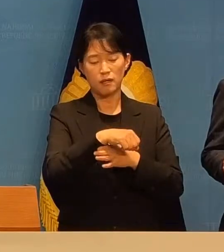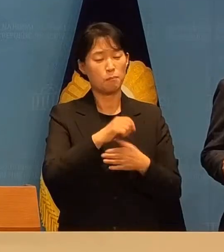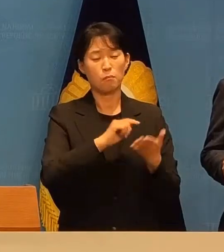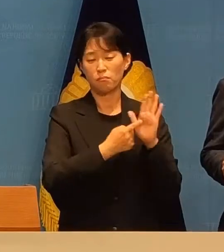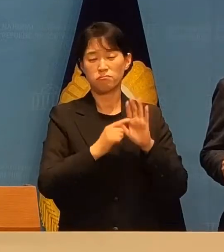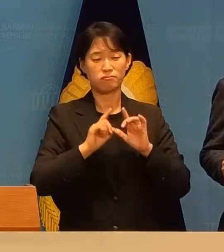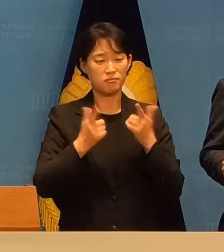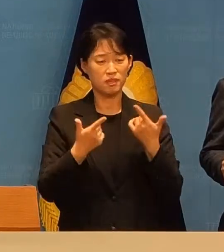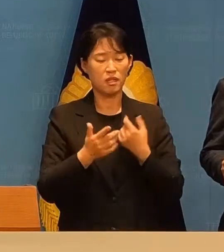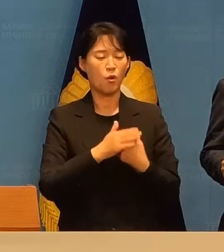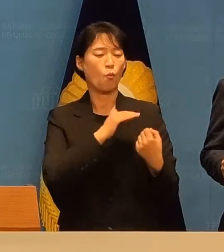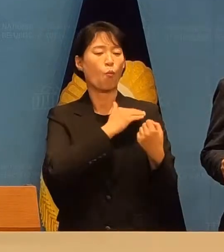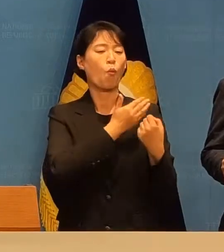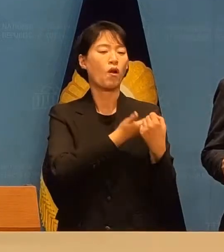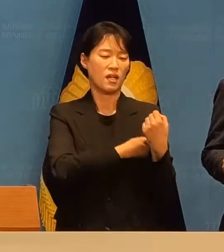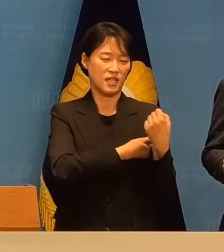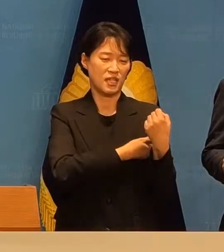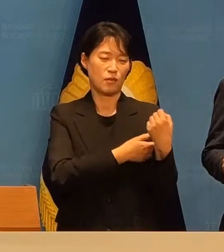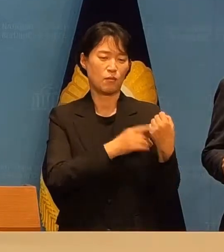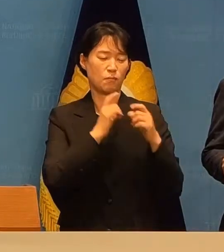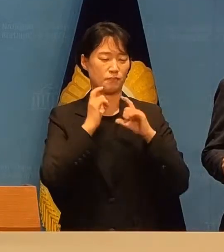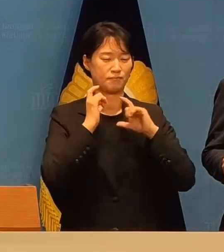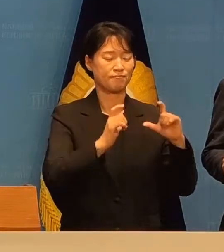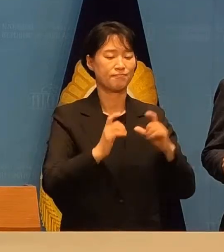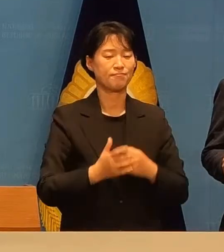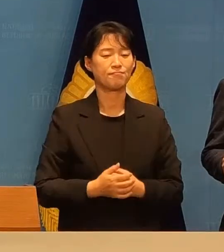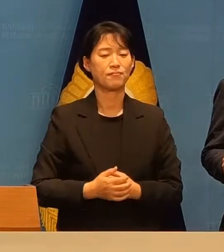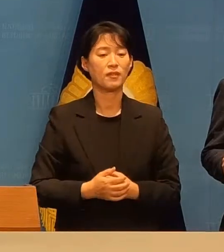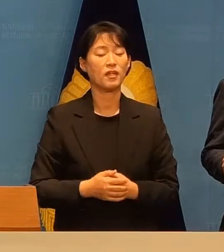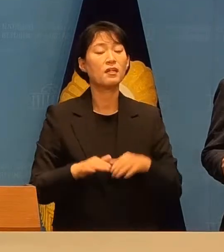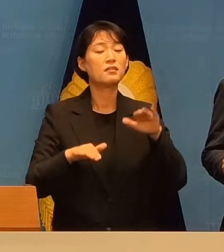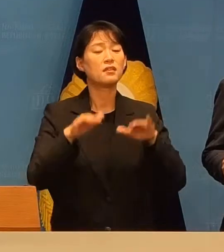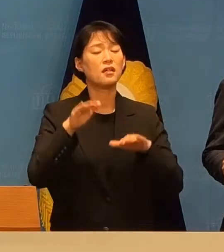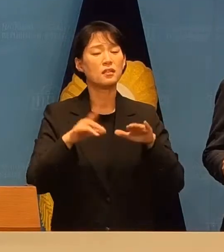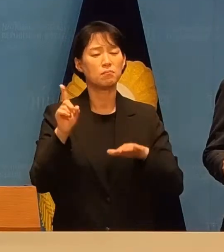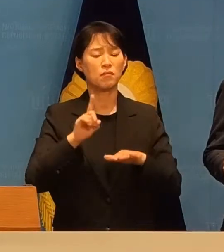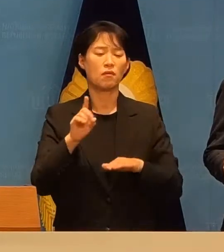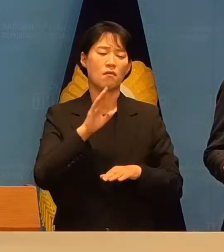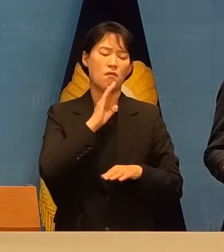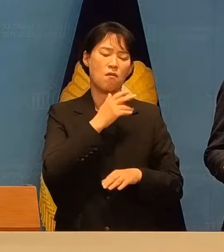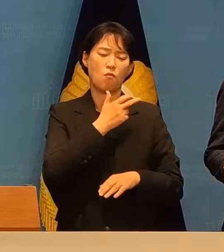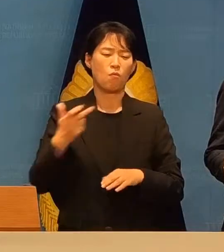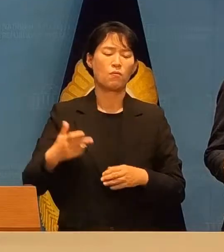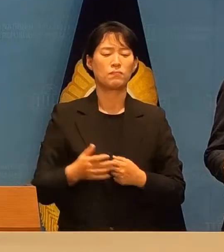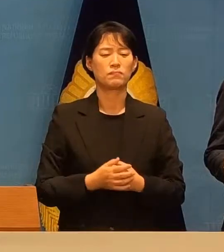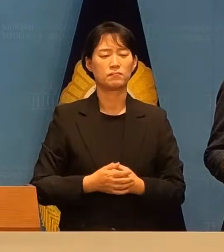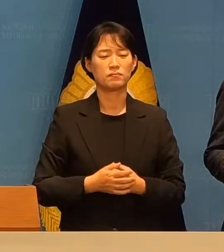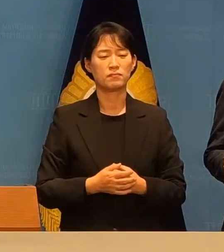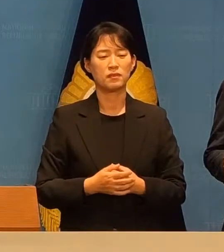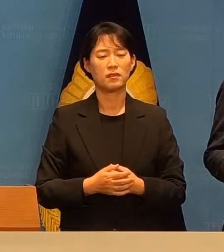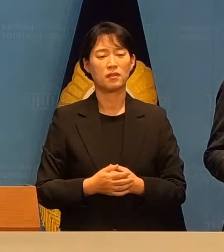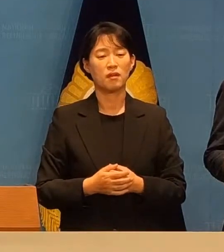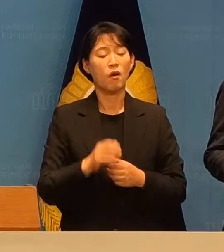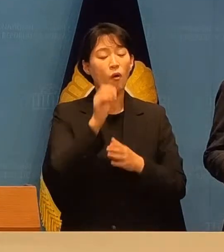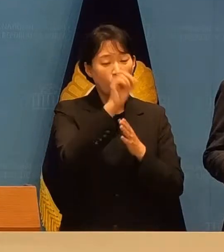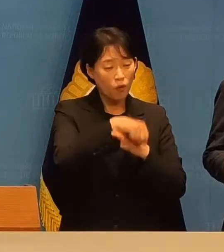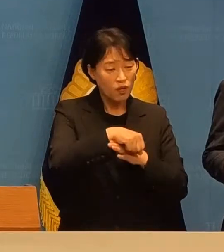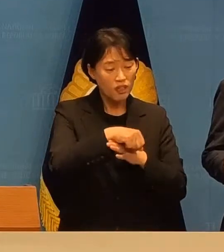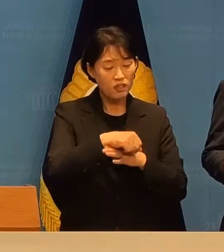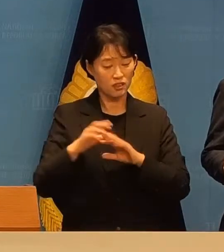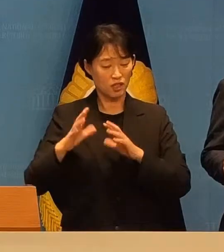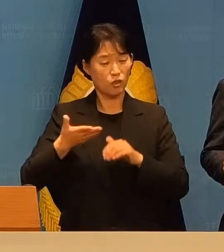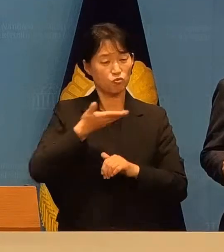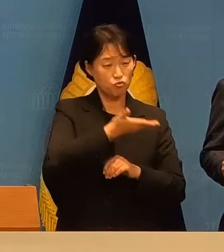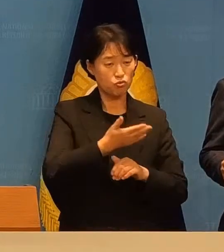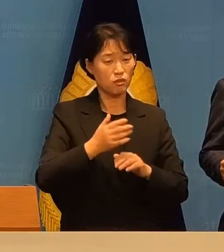않습니다. 권리라고 선언합니다. 이 차이는 굉장히 큽니다. 허용이란 국가가 주고 국가가